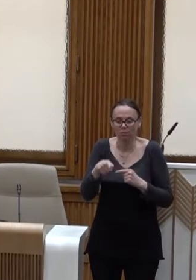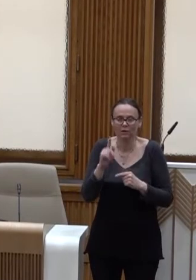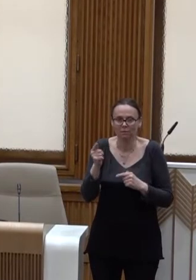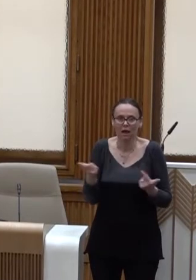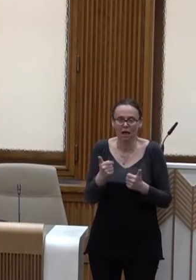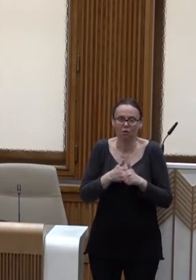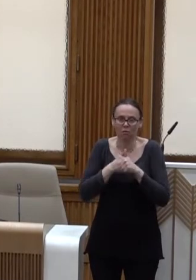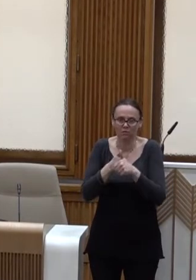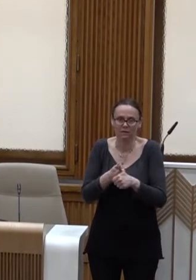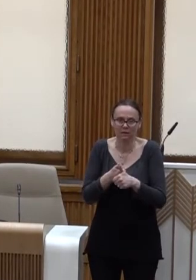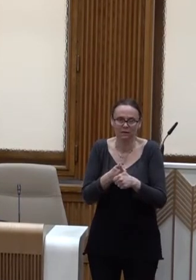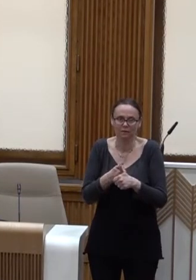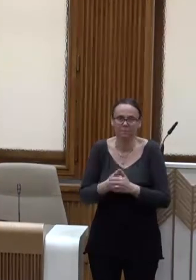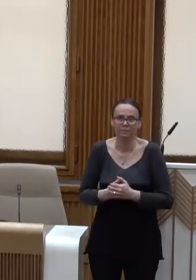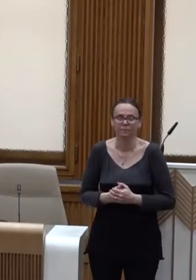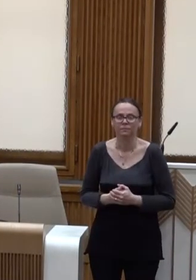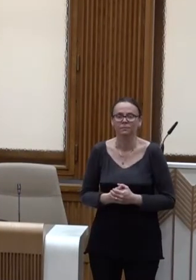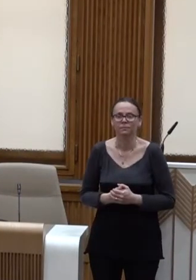sledi.